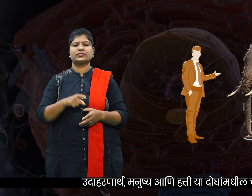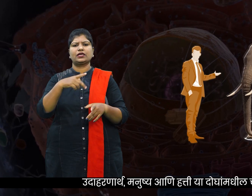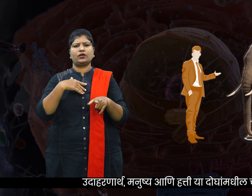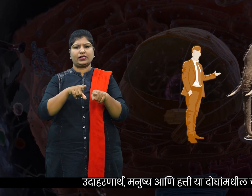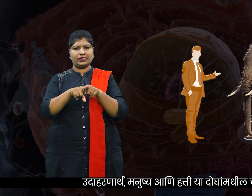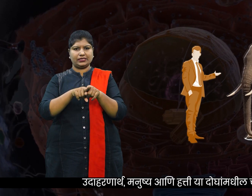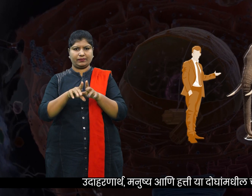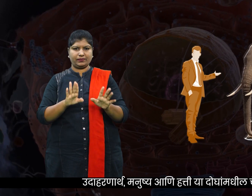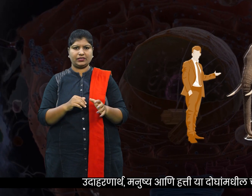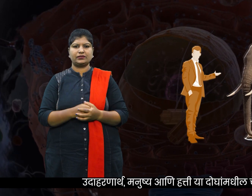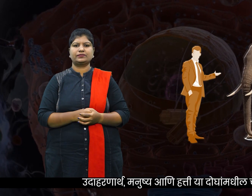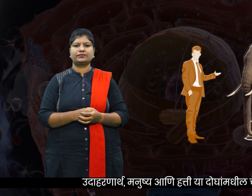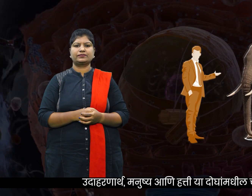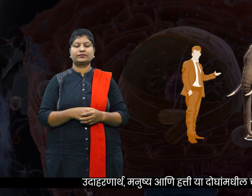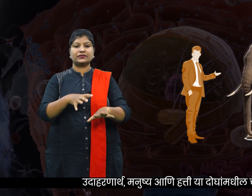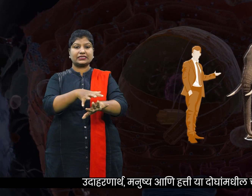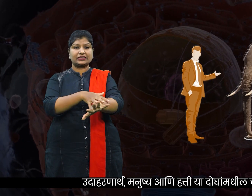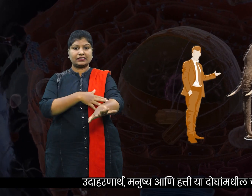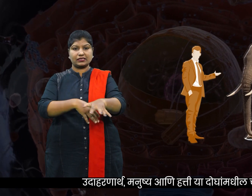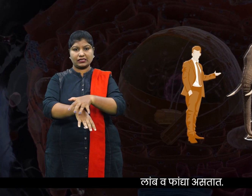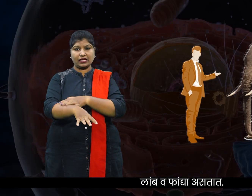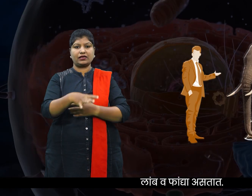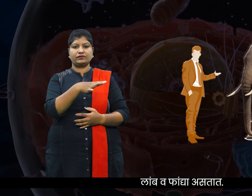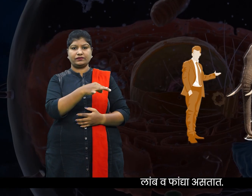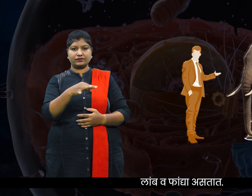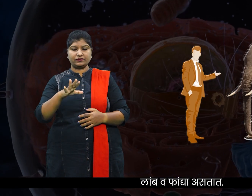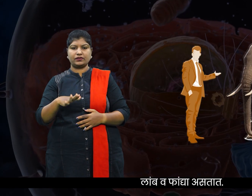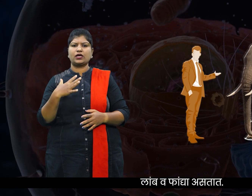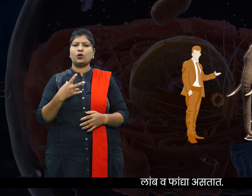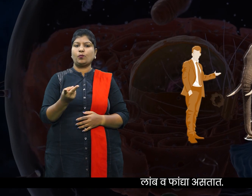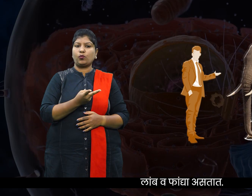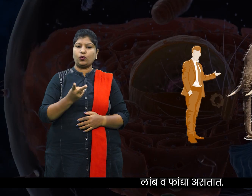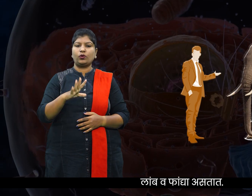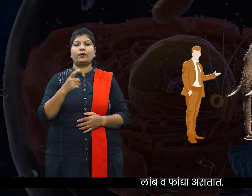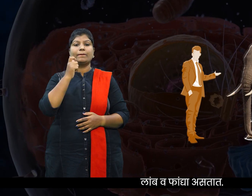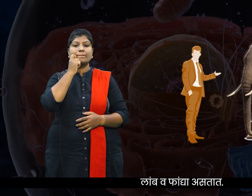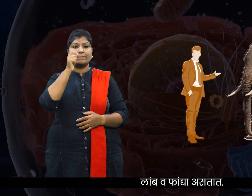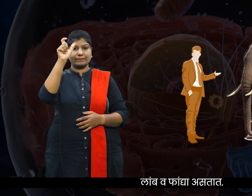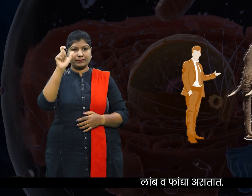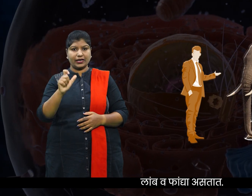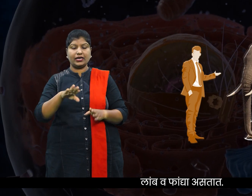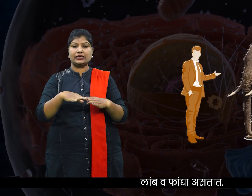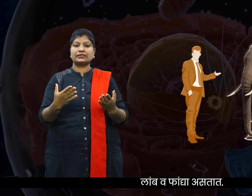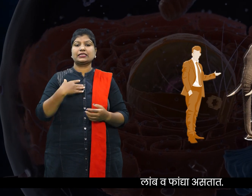उदाहरणार्थ मनुष्य आणि हत्ती या दोघांमधील चेतापेशी लांब व फांद्या असतात.